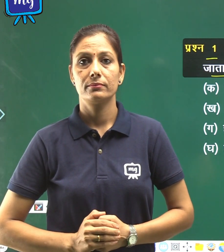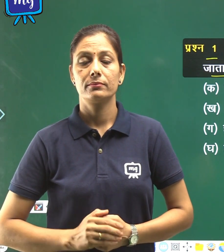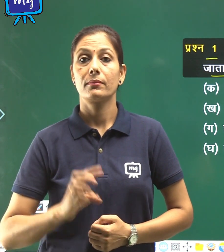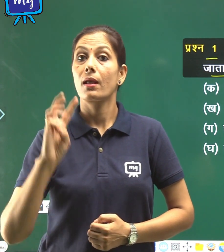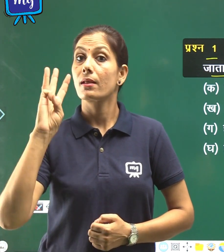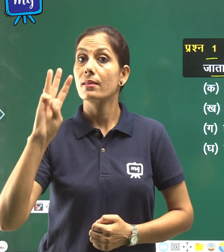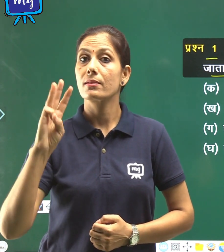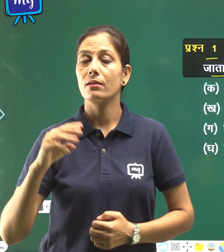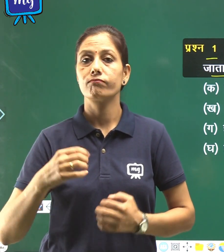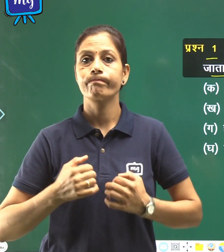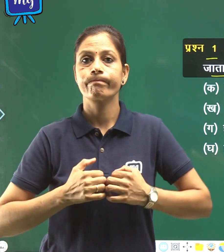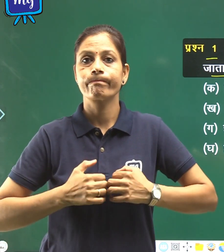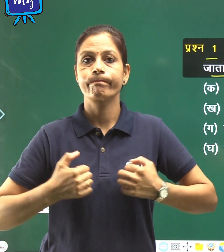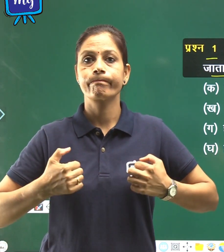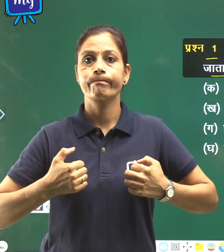तीसरा हनुमान को,